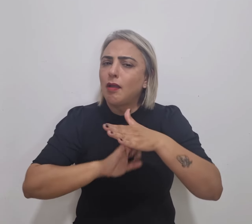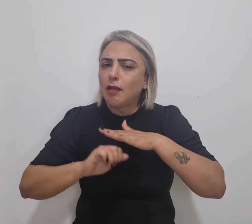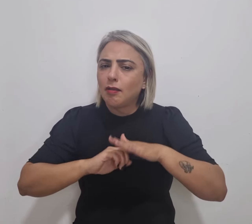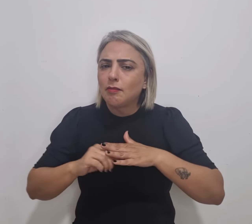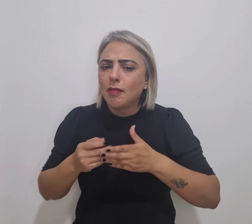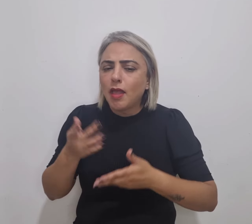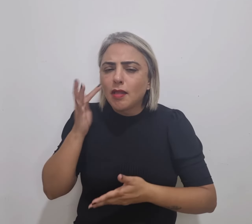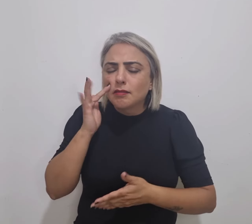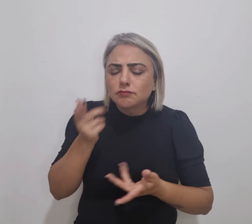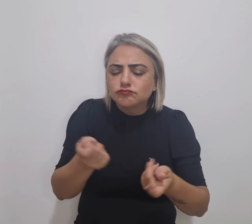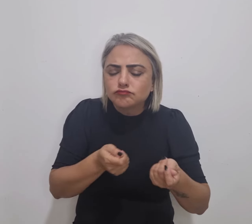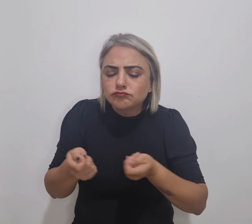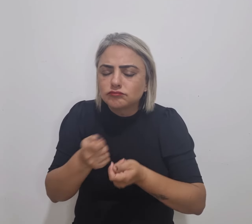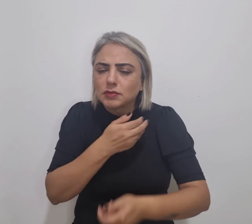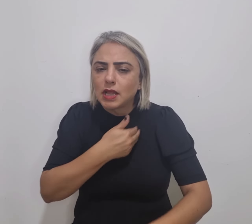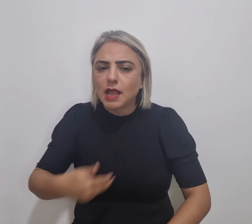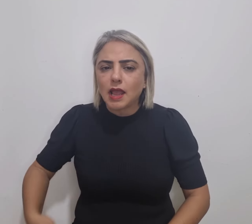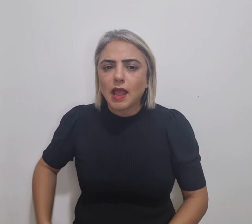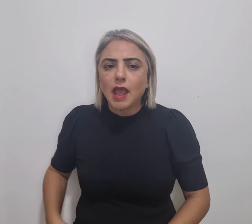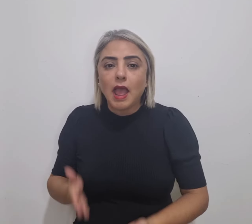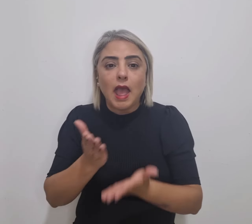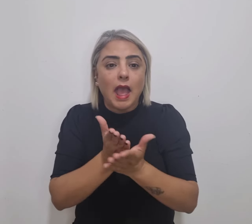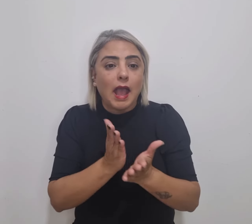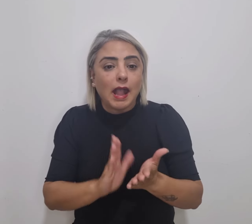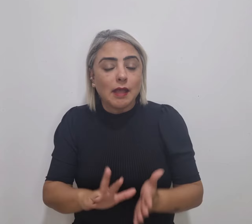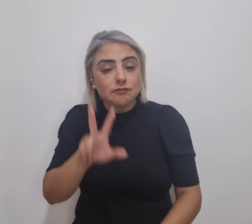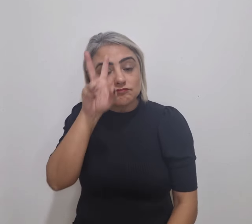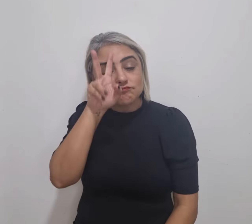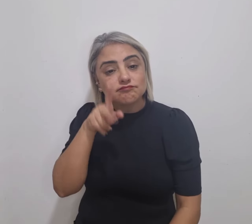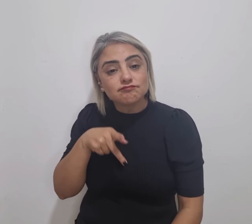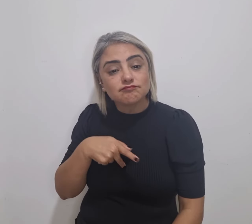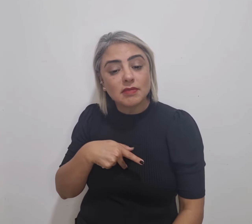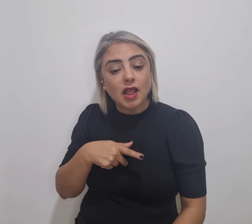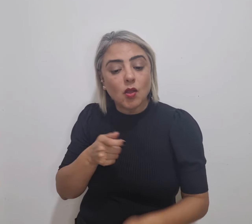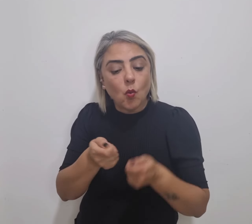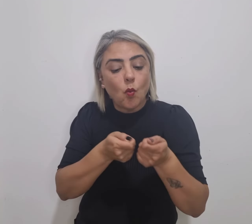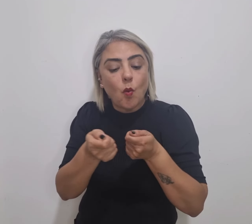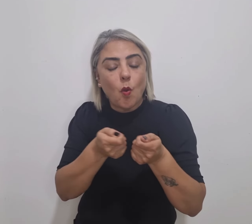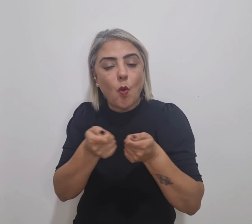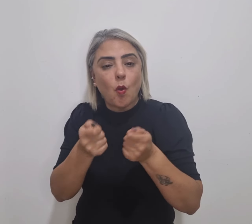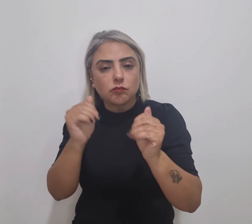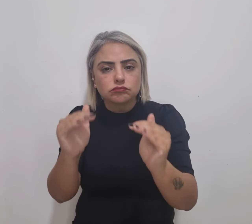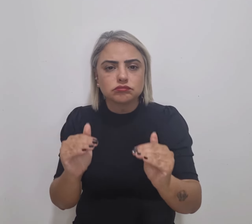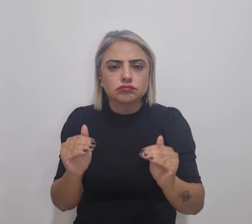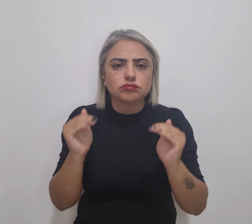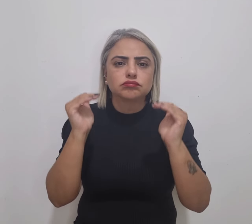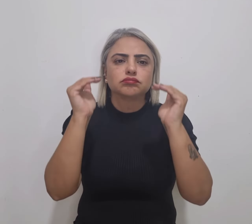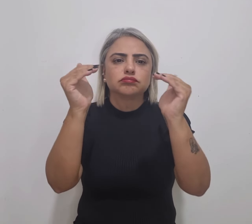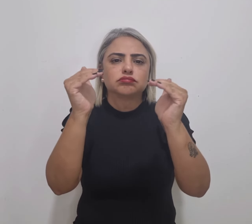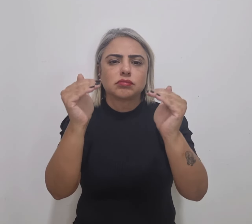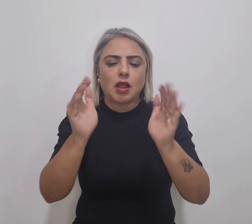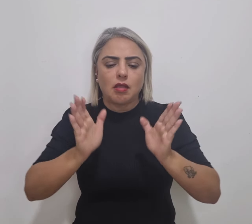estatais acabassem personificando o controle soberano sobre os recursos